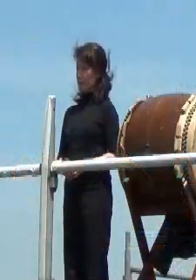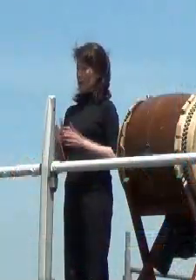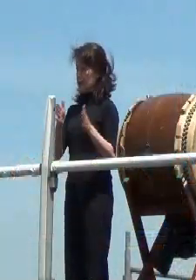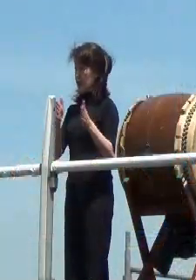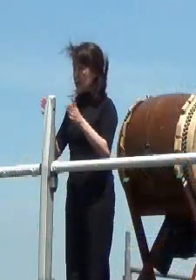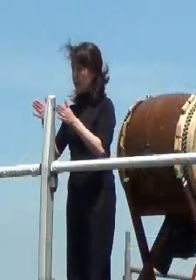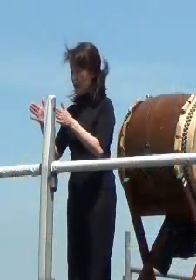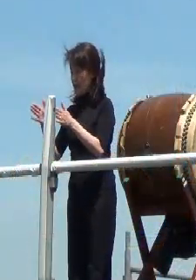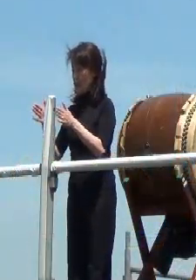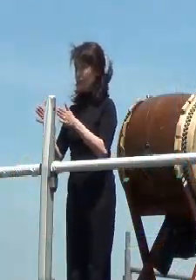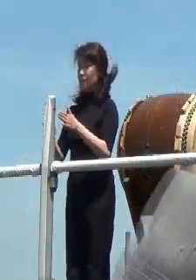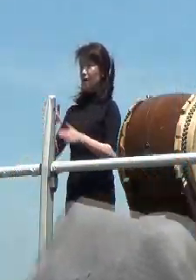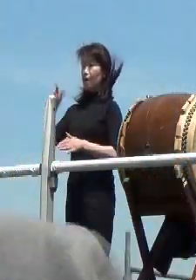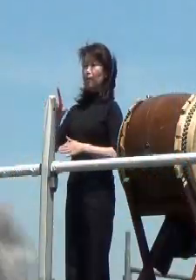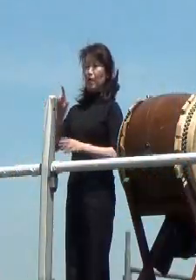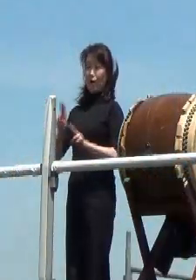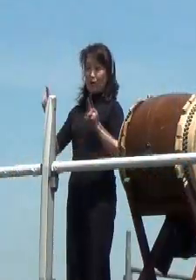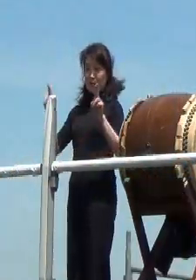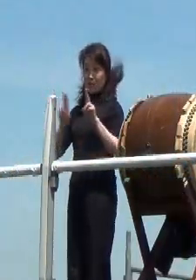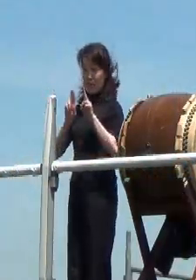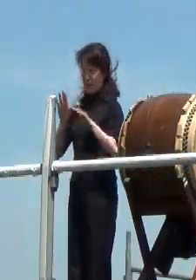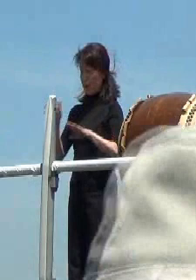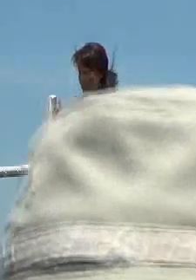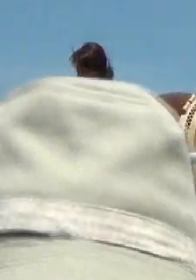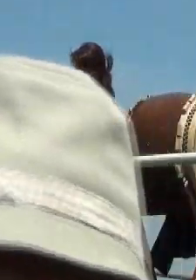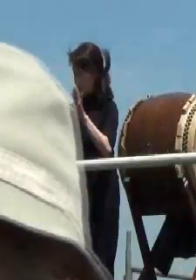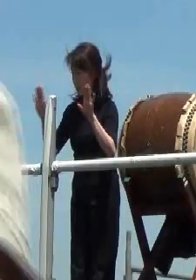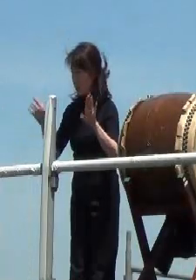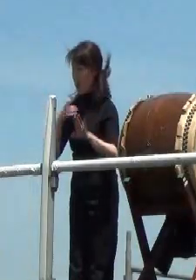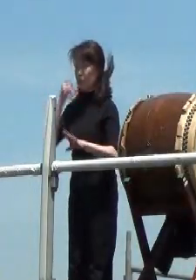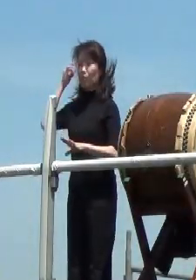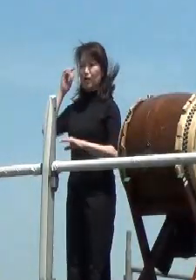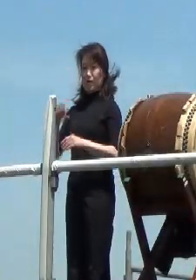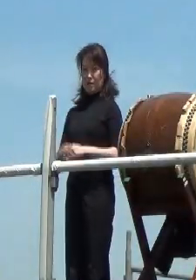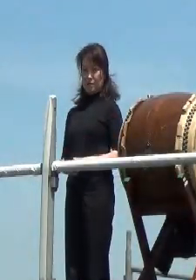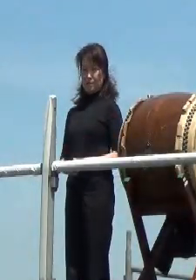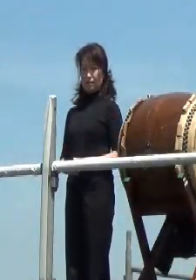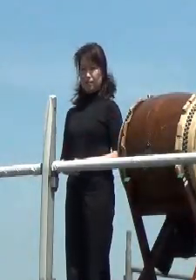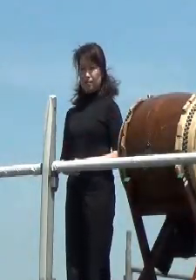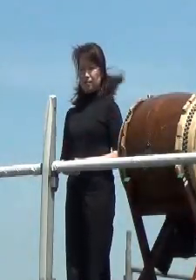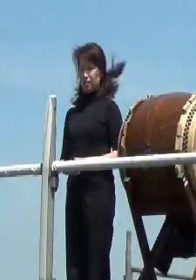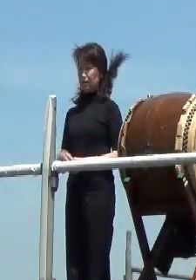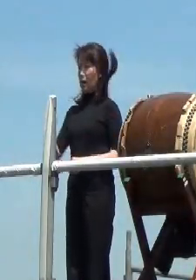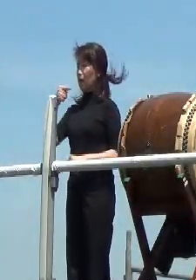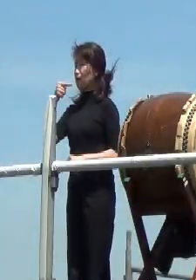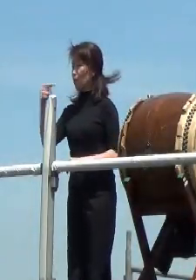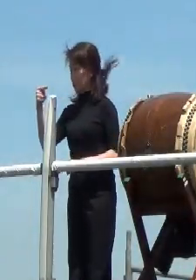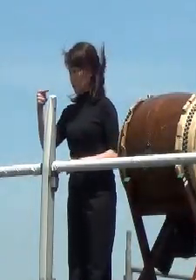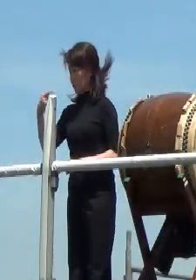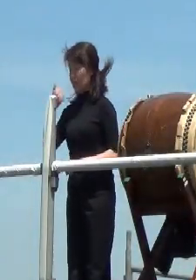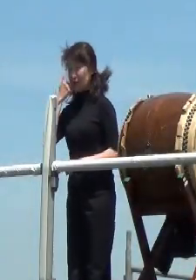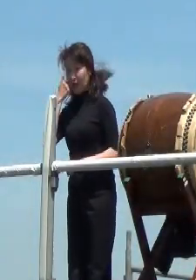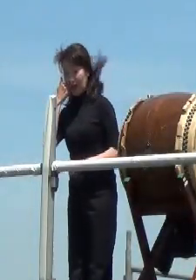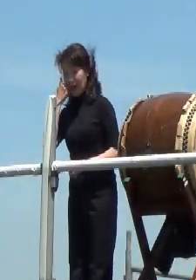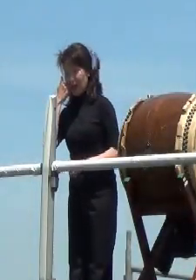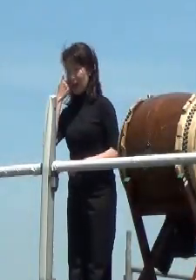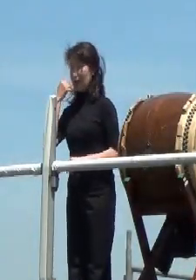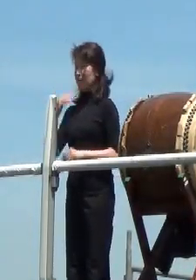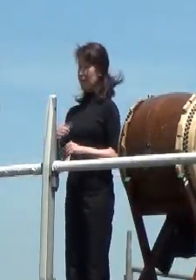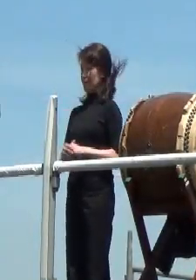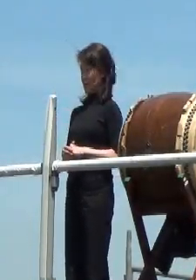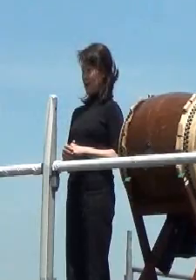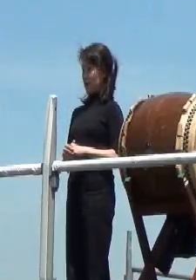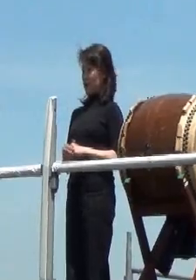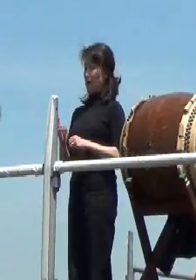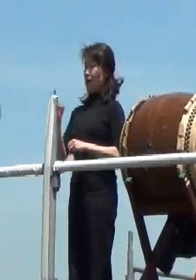それでは、プレコンサートの方を始めていきたいと思います。トップバッターは、和太鼓奏者